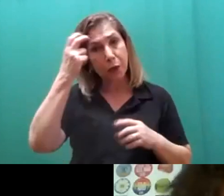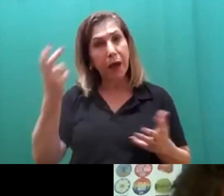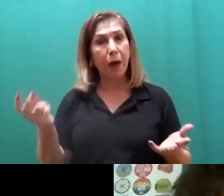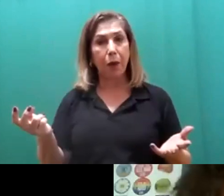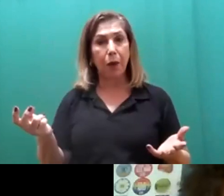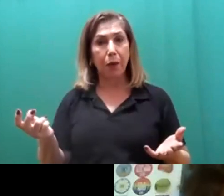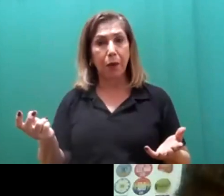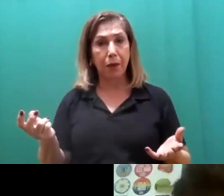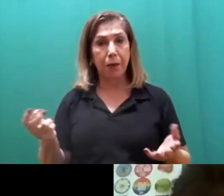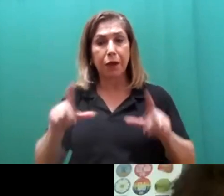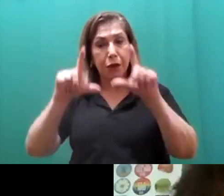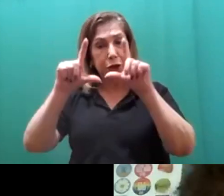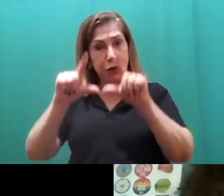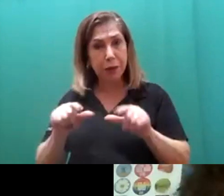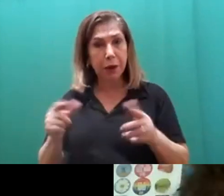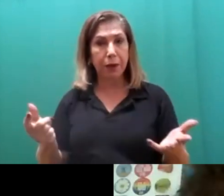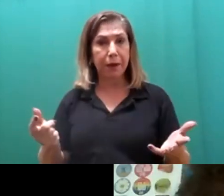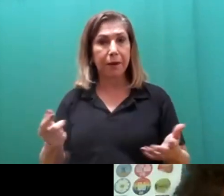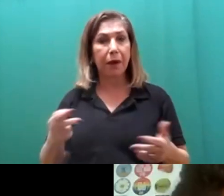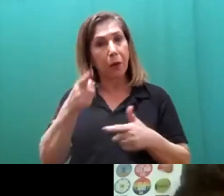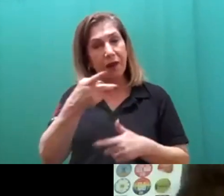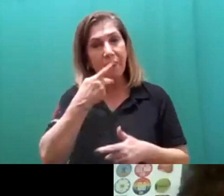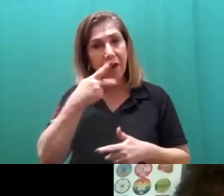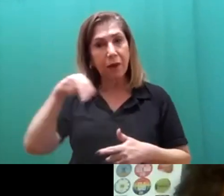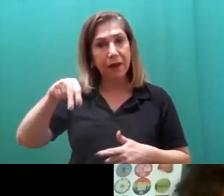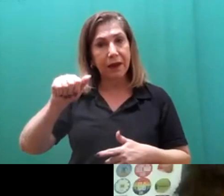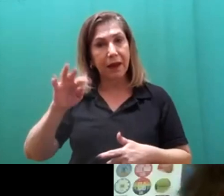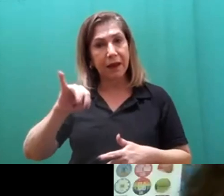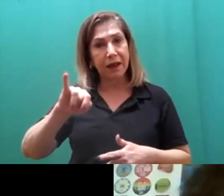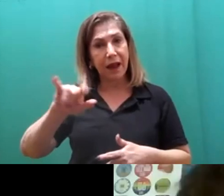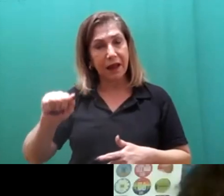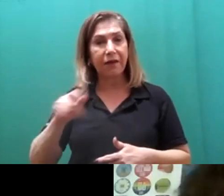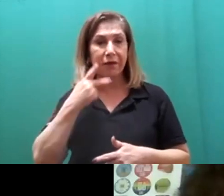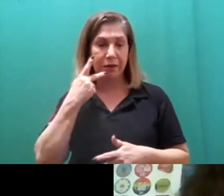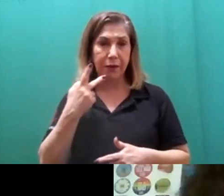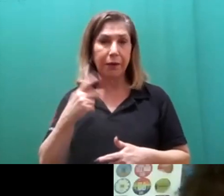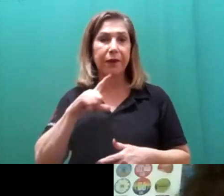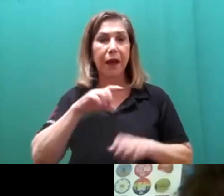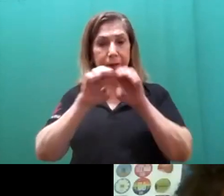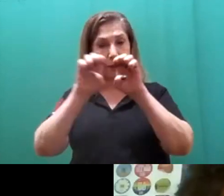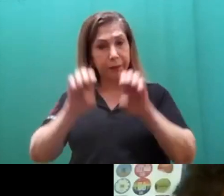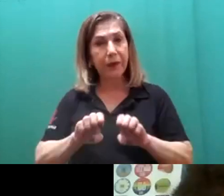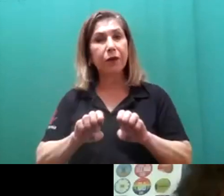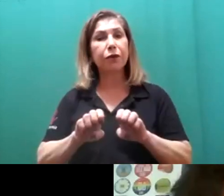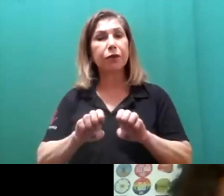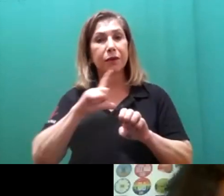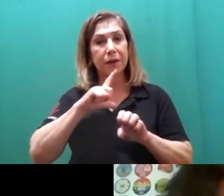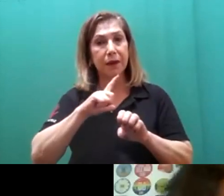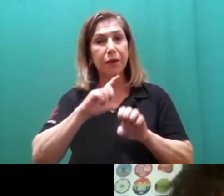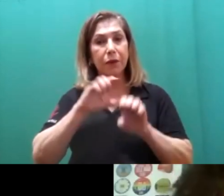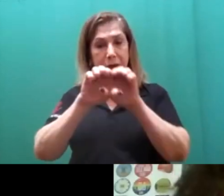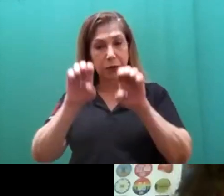poder reduzir o alimento, e é isso que a Natália falou. Como eu estava explicando, existem estruturas, né, e a legislação